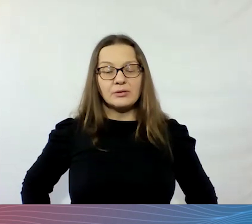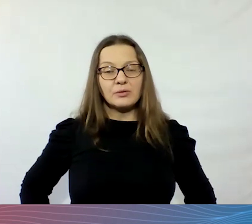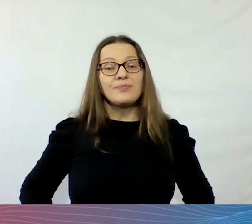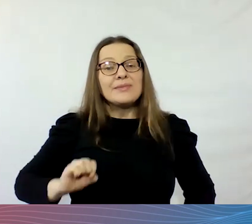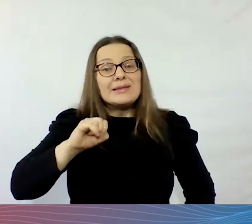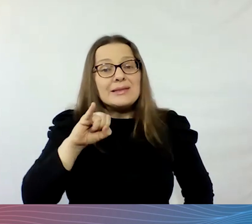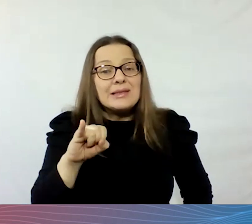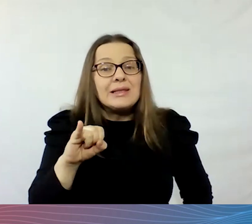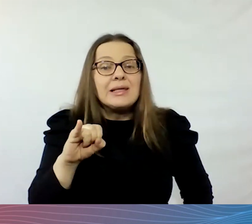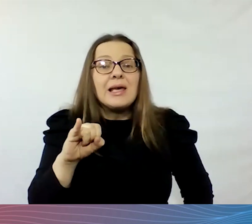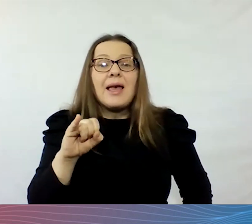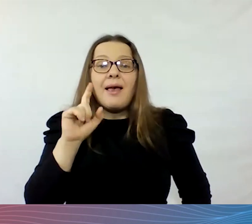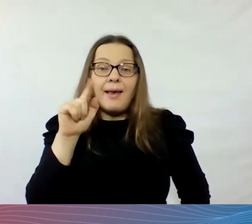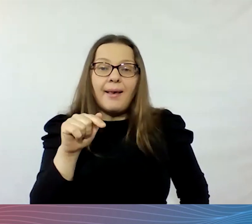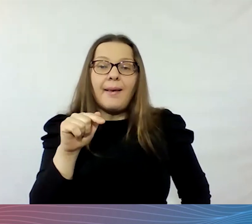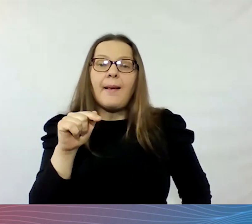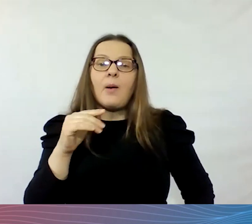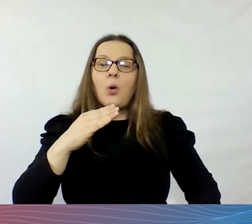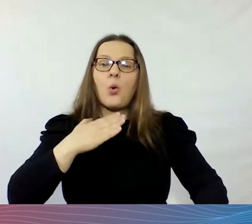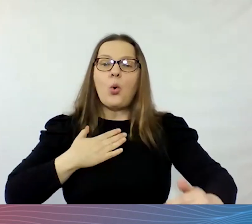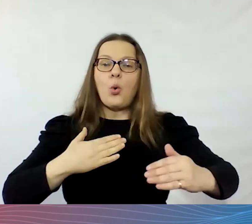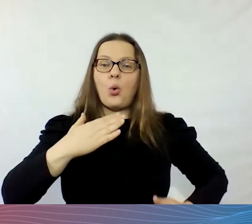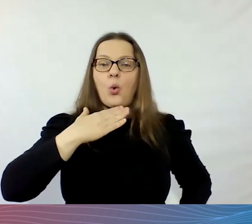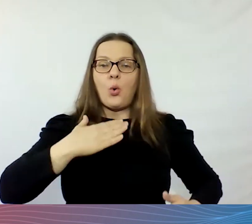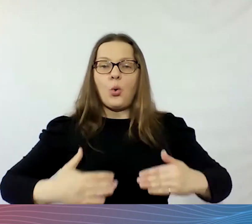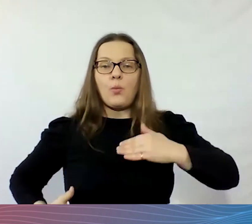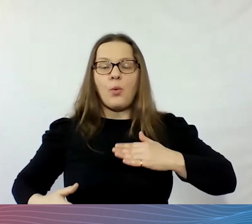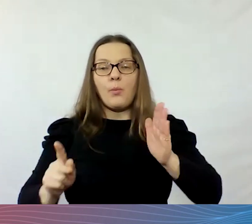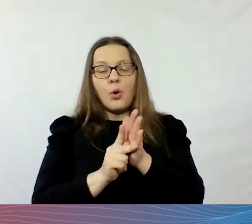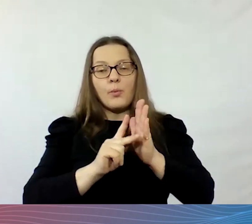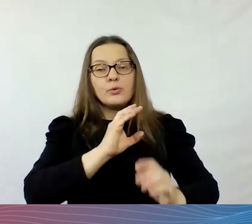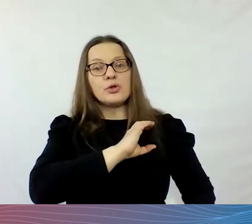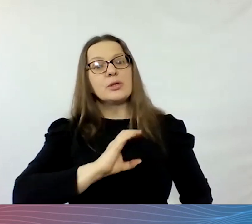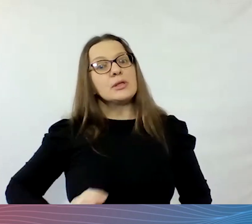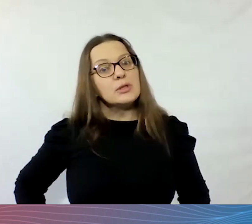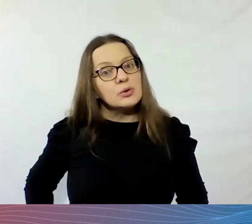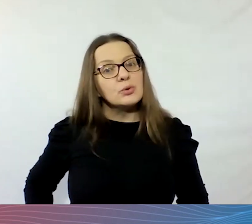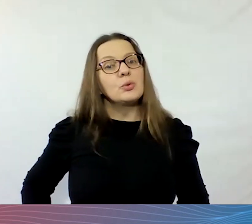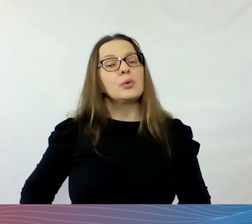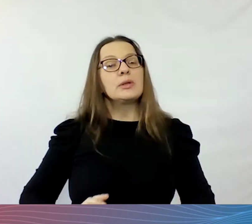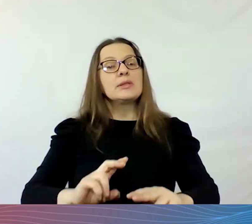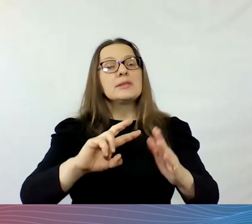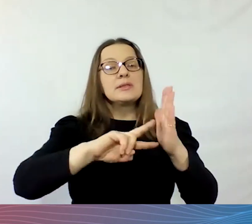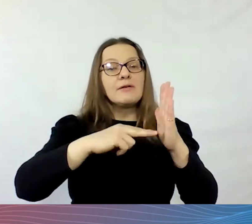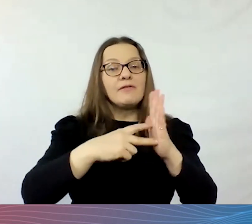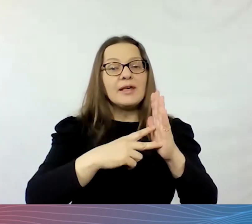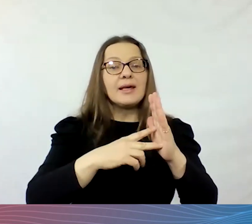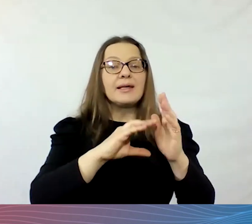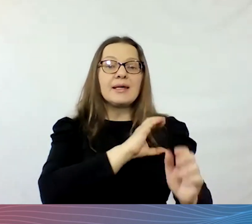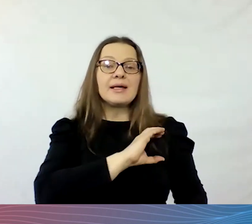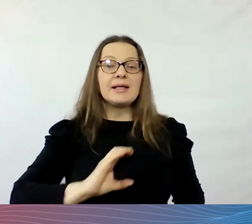E todos nós que cremos em Cristo somos membros deste